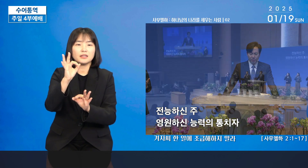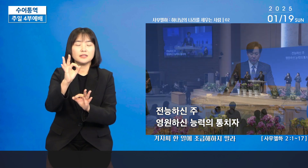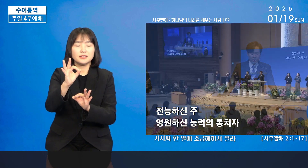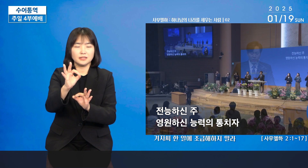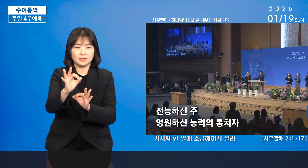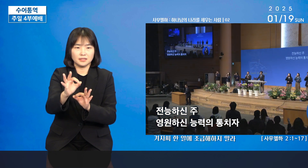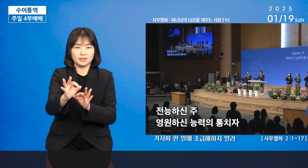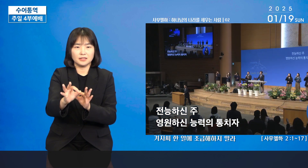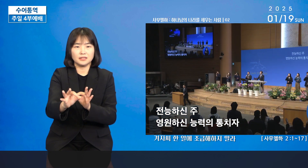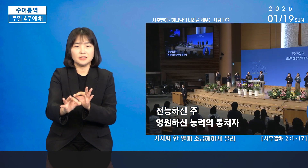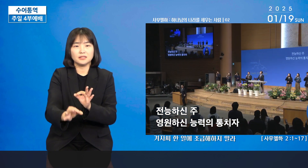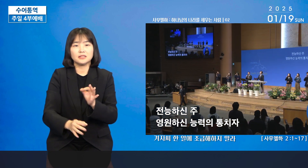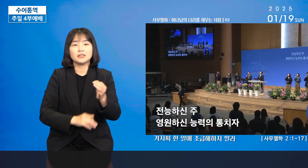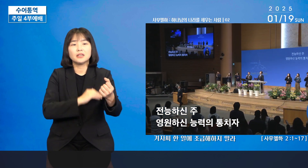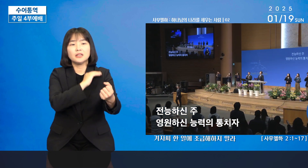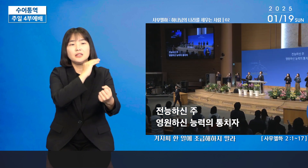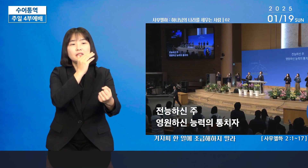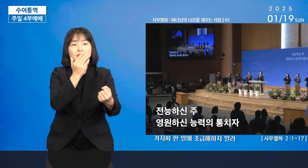영원하신